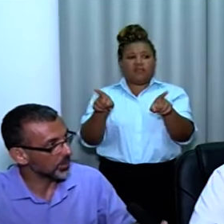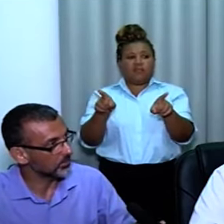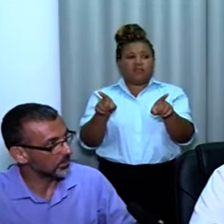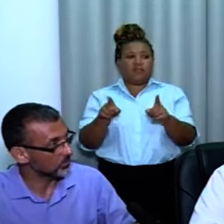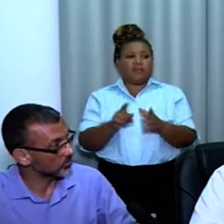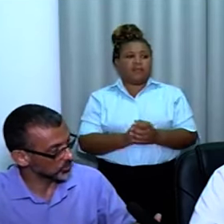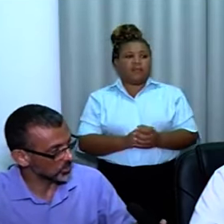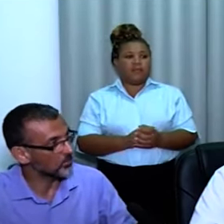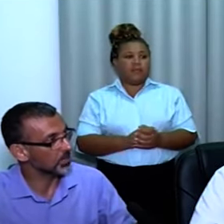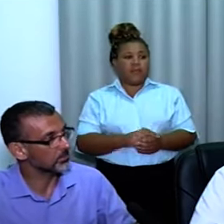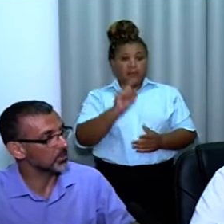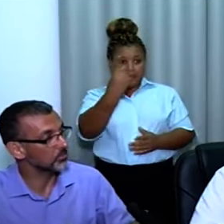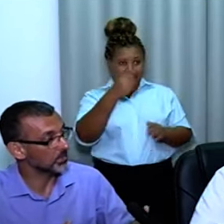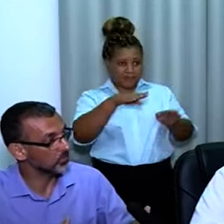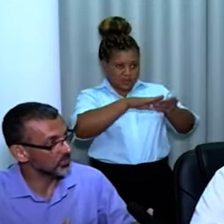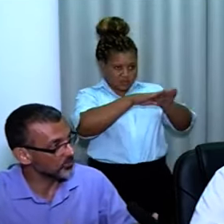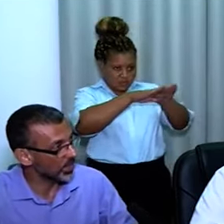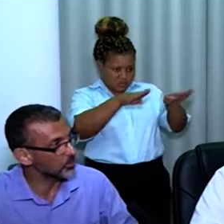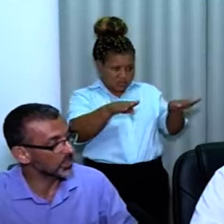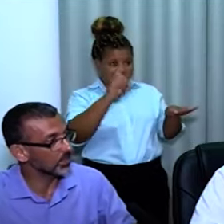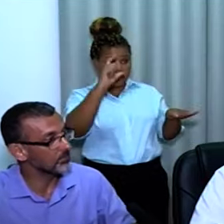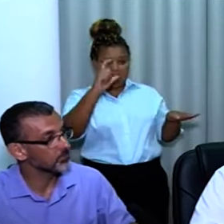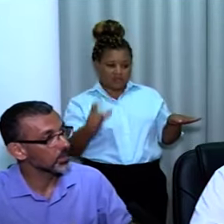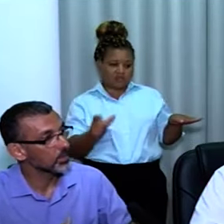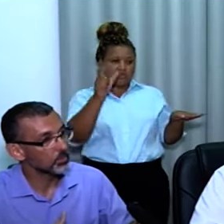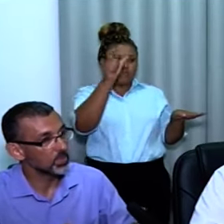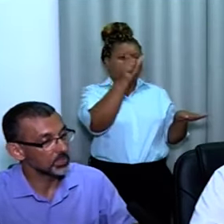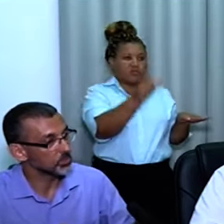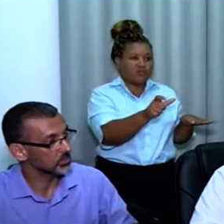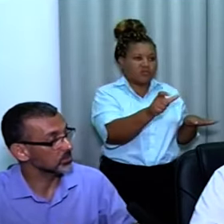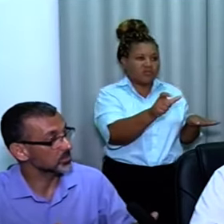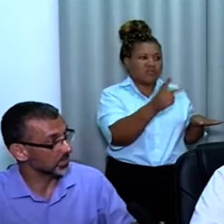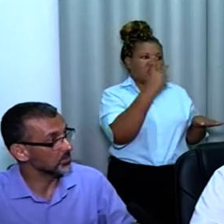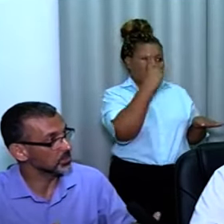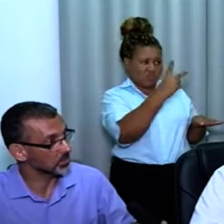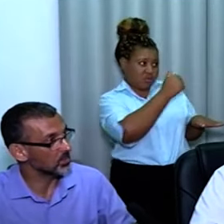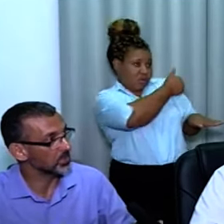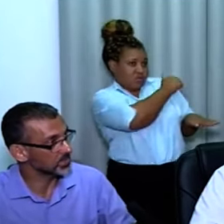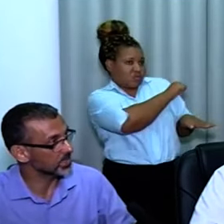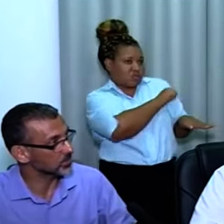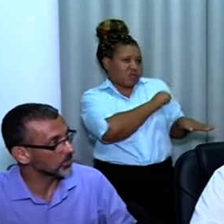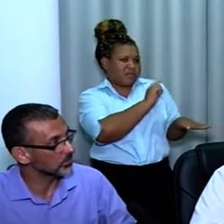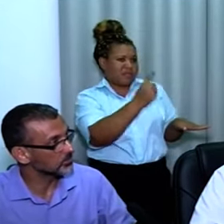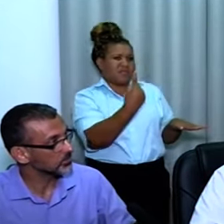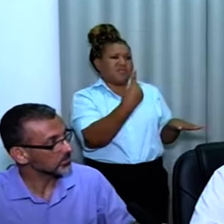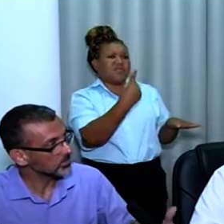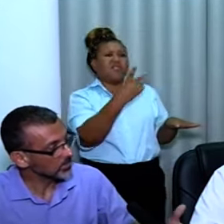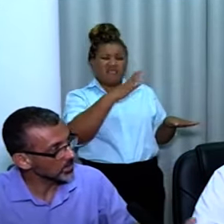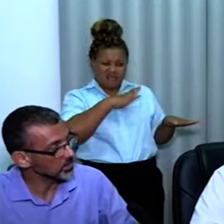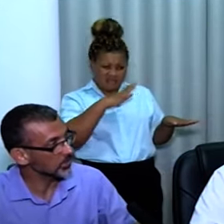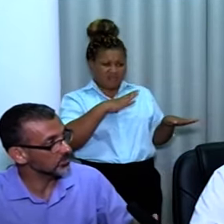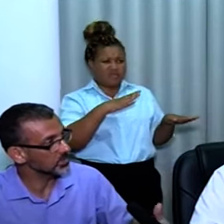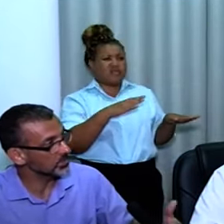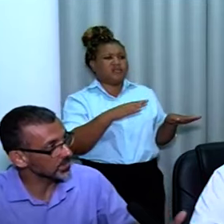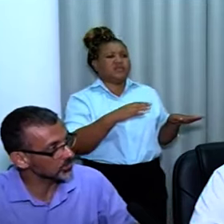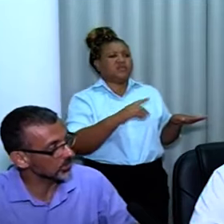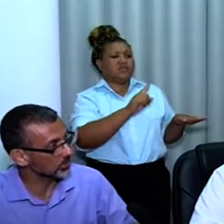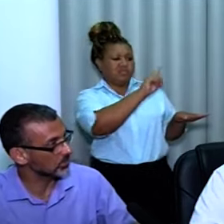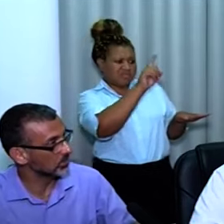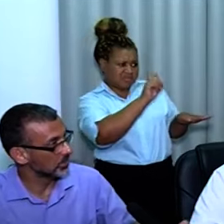d'autres appointements, ou bien pour venir voir le docteur, nous demandons, nous demandons un peu plus de questions. Questions, les